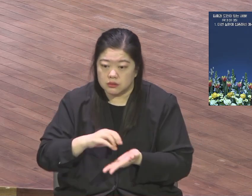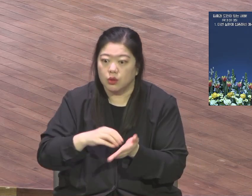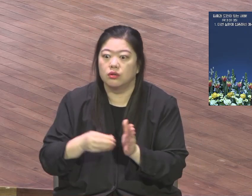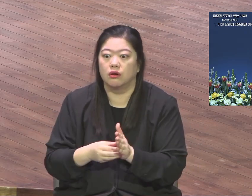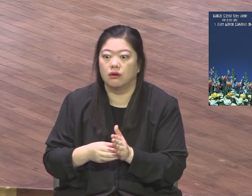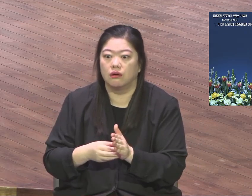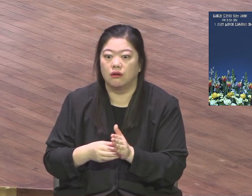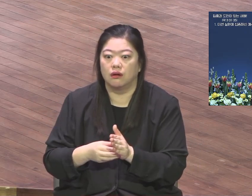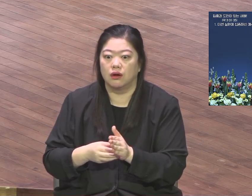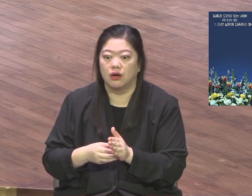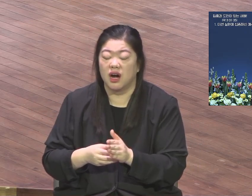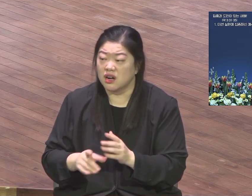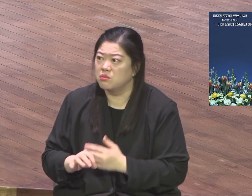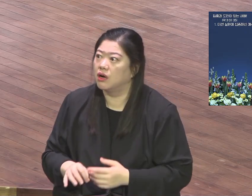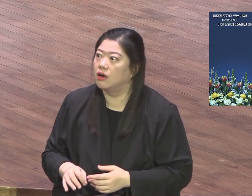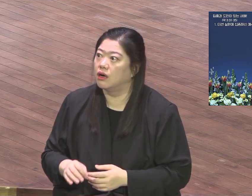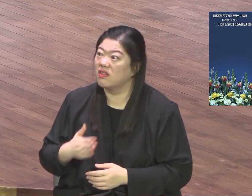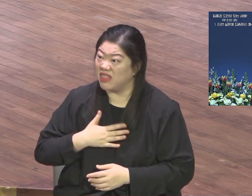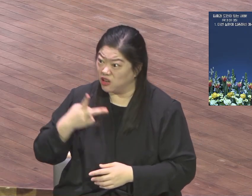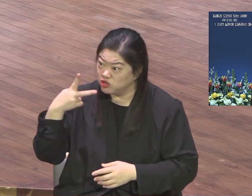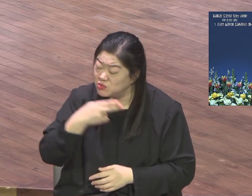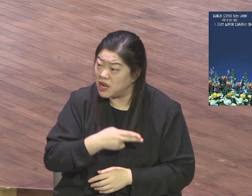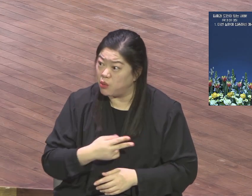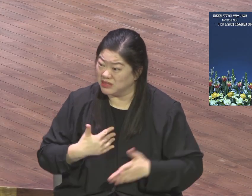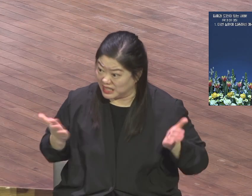집중했어요. 여러분 뭐 굶어라 그 말 아닙니다.